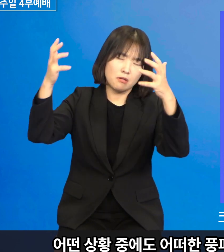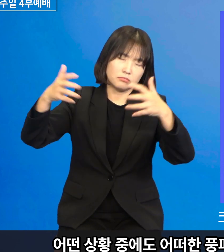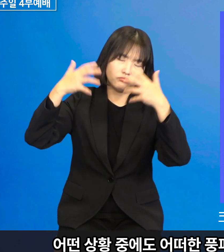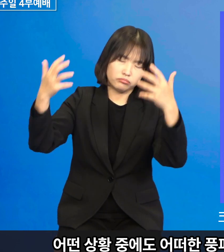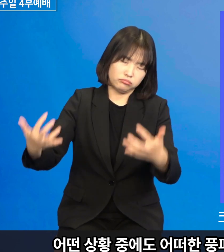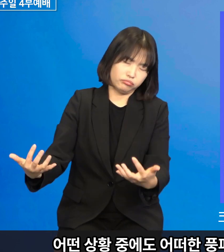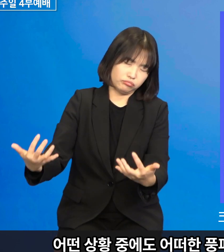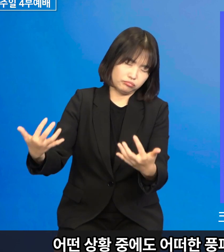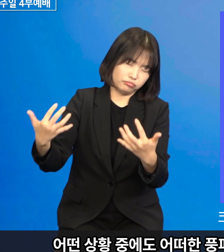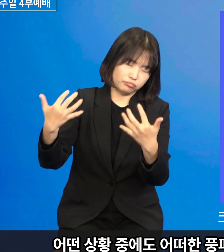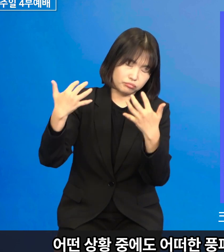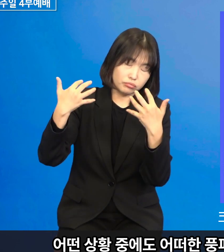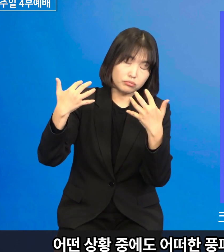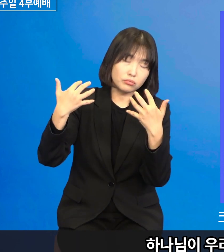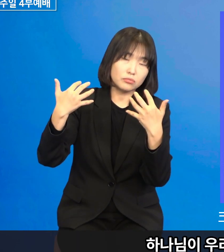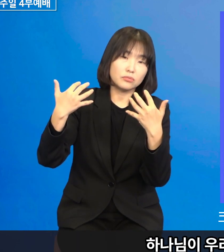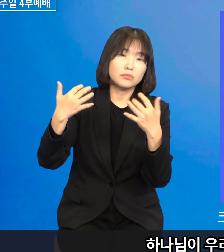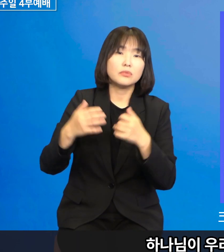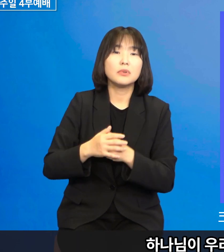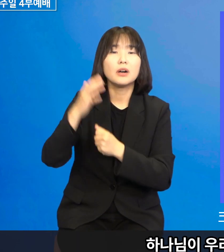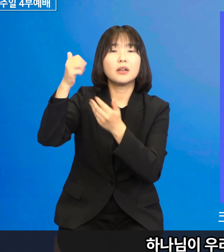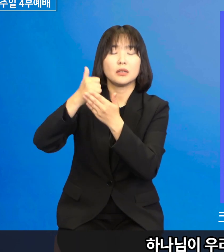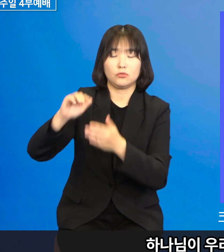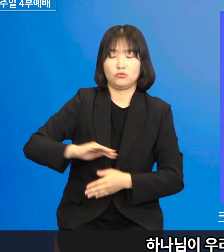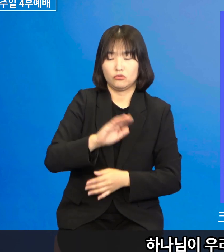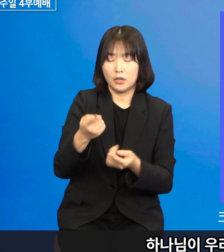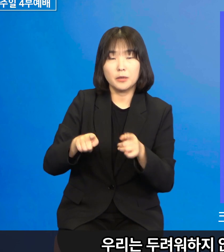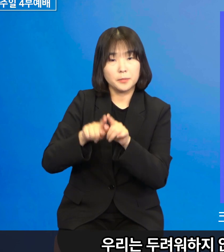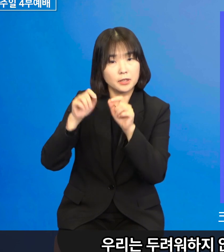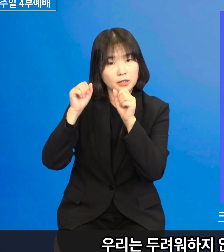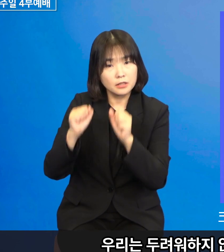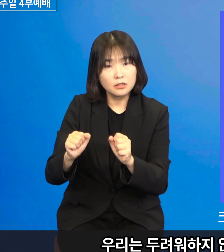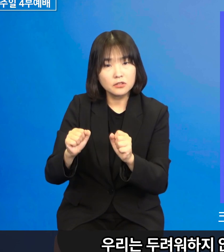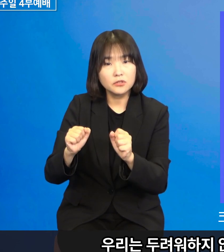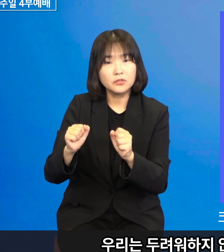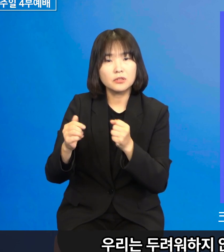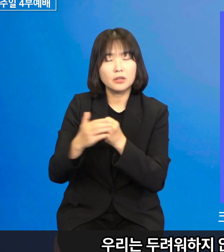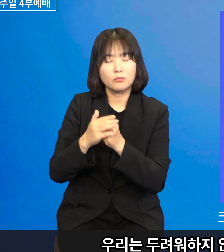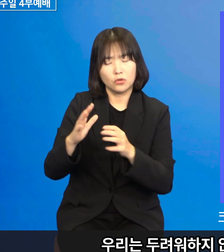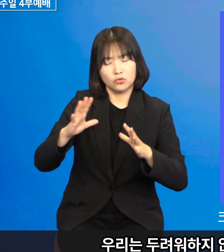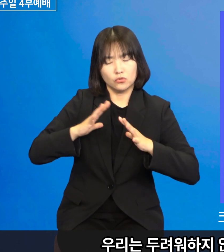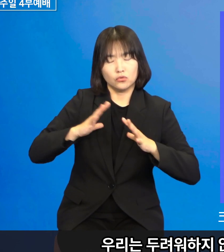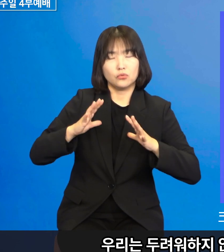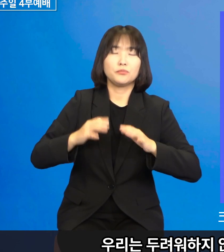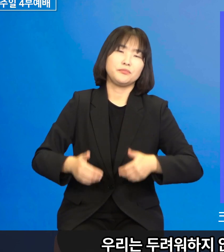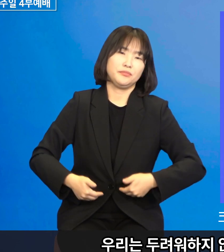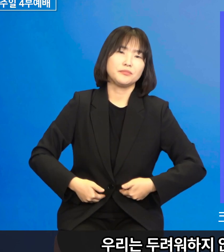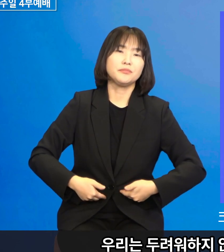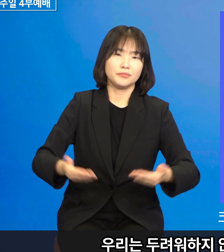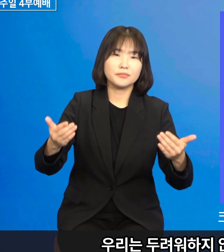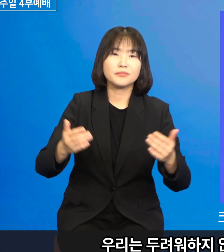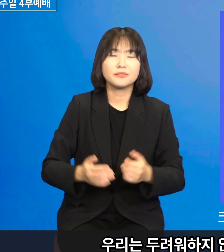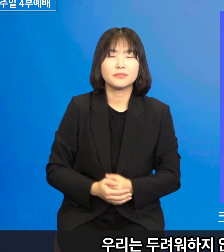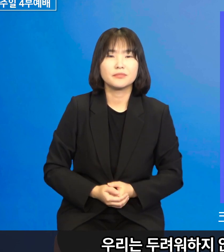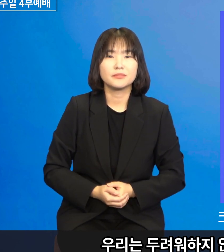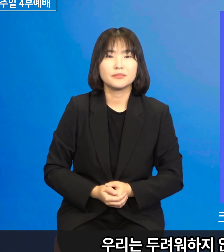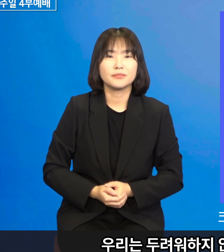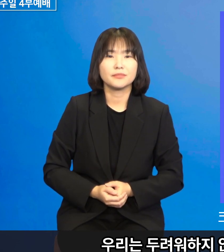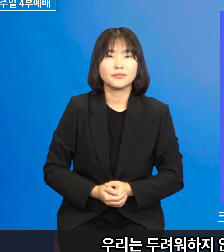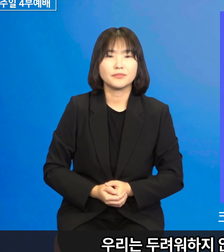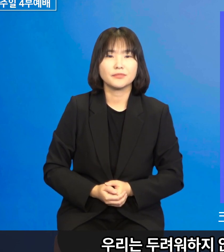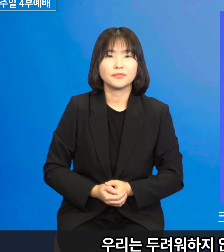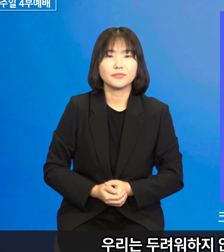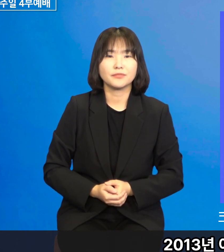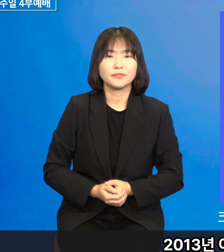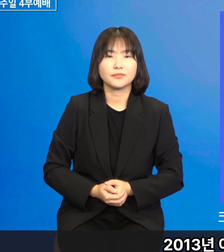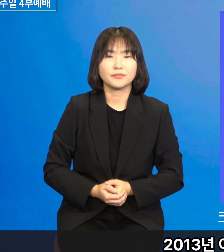밀려와도 폭풍 중에 있어도 하나님이 우리와 함께 계시니 우리는 두려워하지 않을 수가 있는 것입니다.